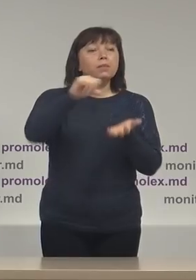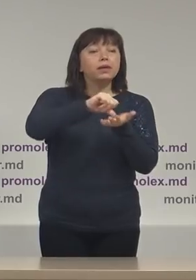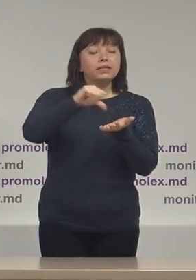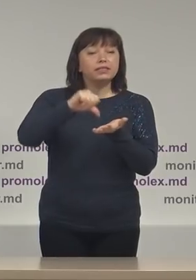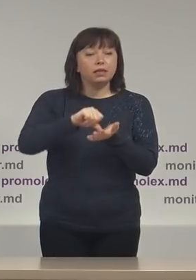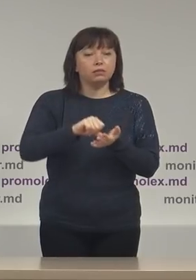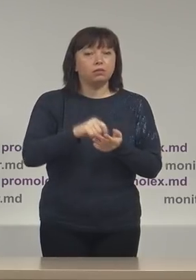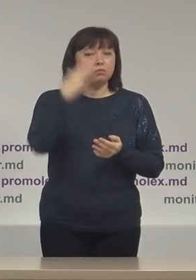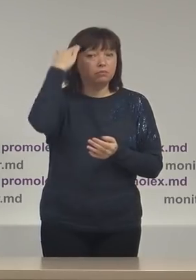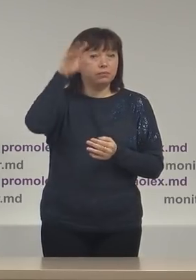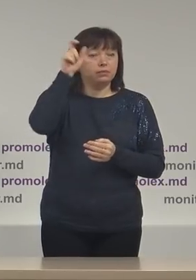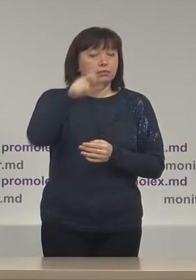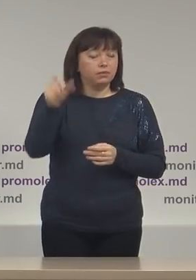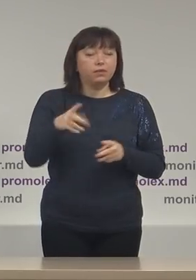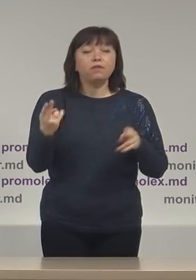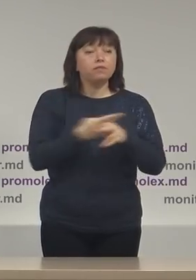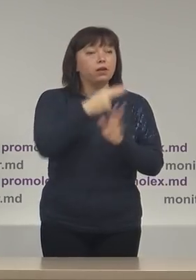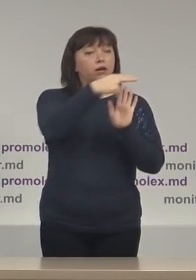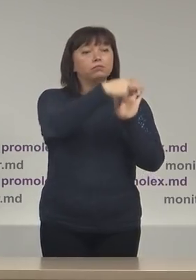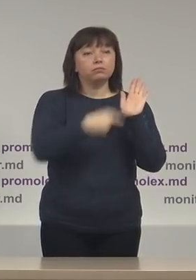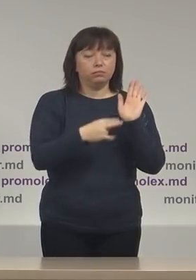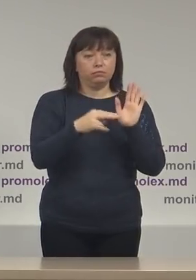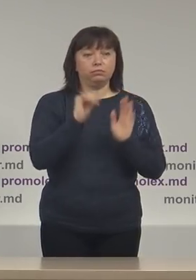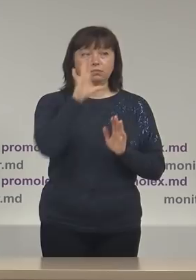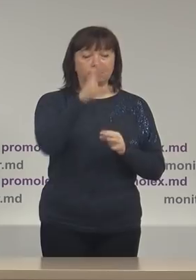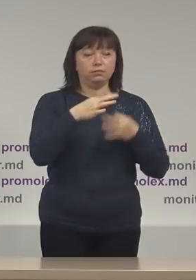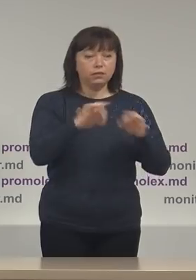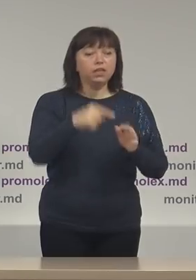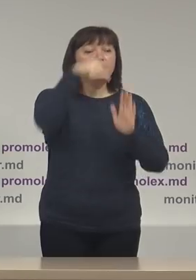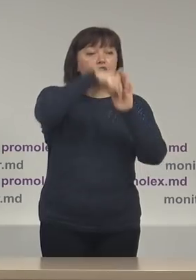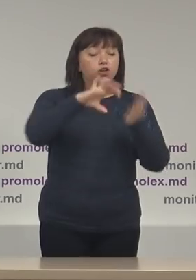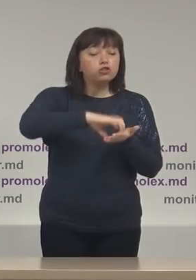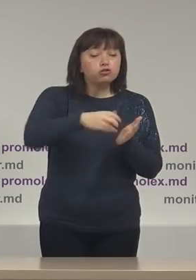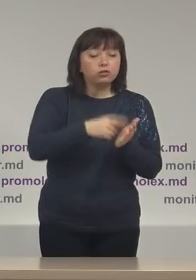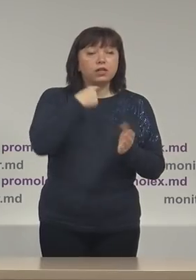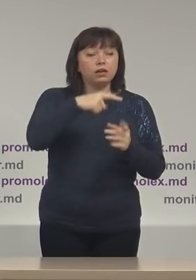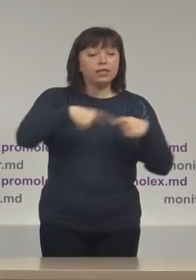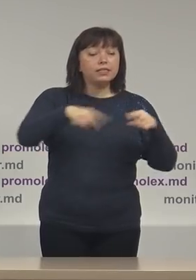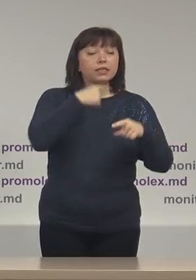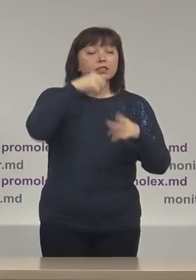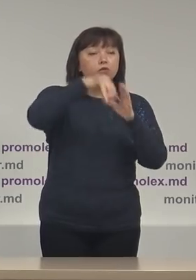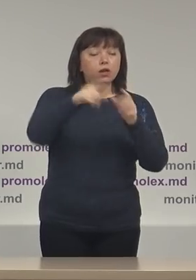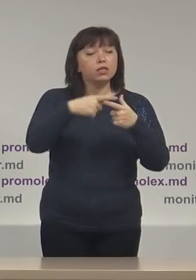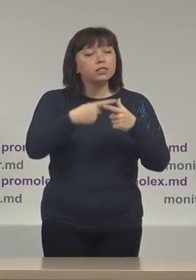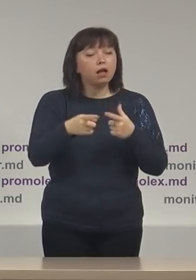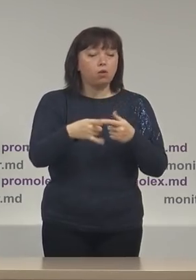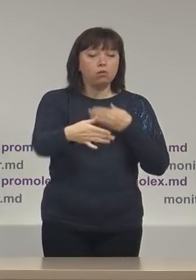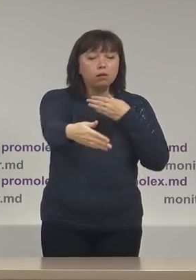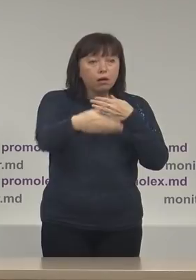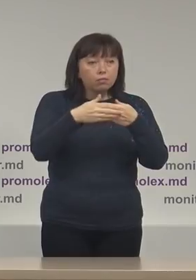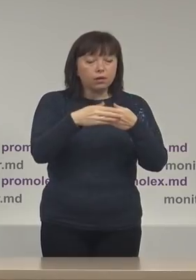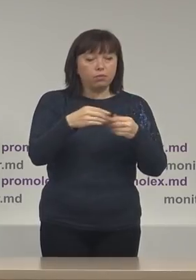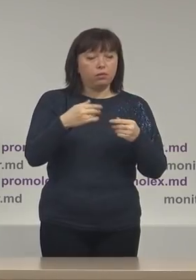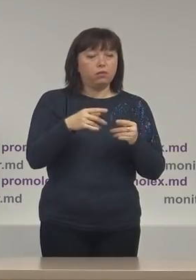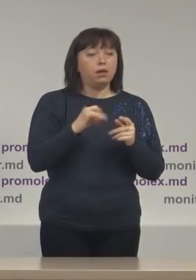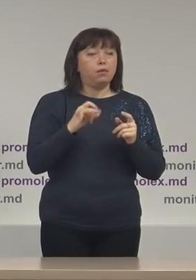prezență nejustificată a persoanelor neautorizate în incinta secției de votare sau în imediata ei apropiere, adică la o